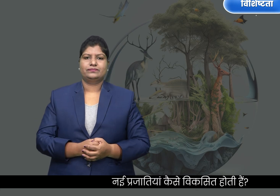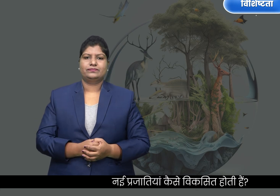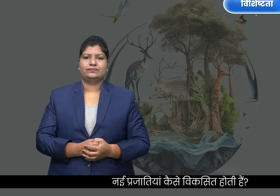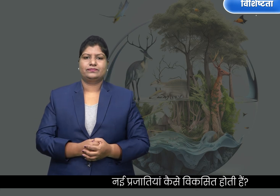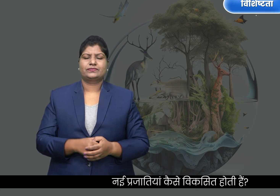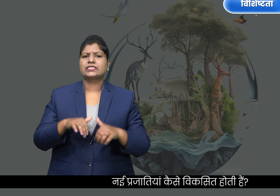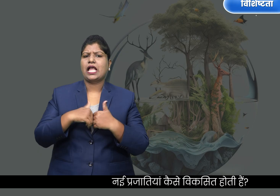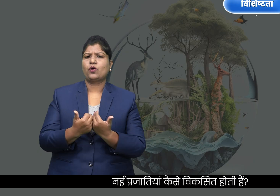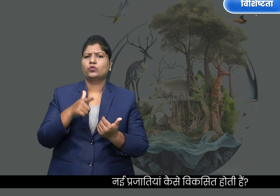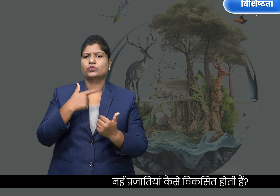कैसे विकसित होती है।